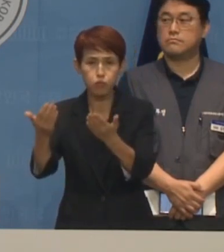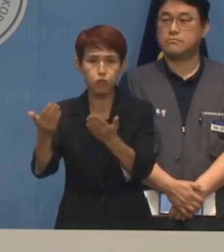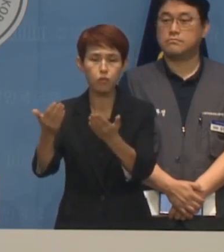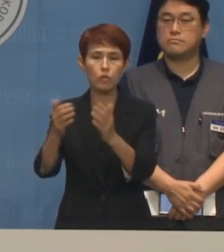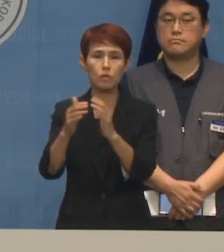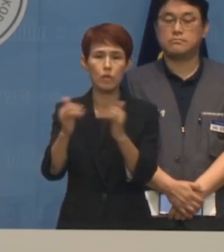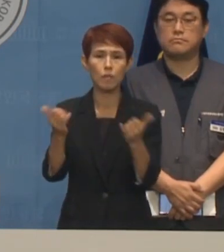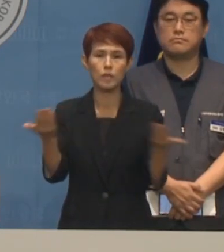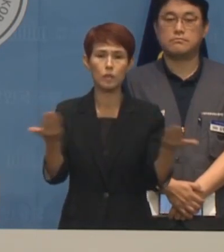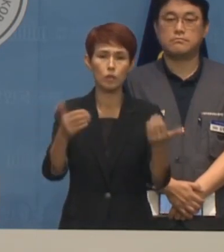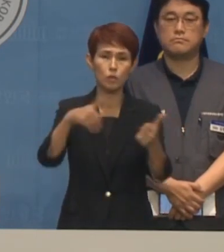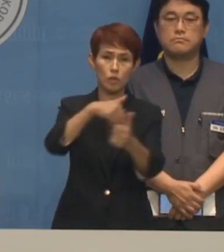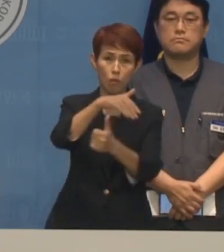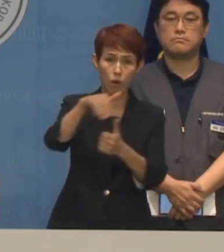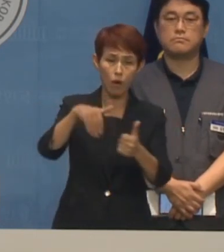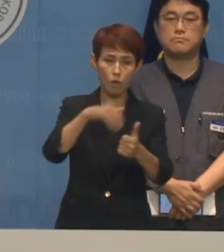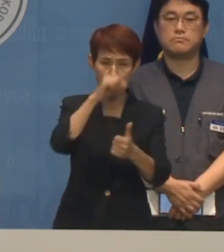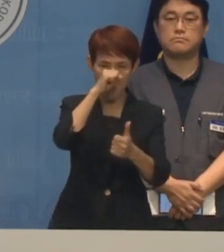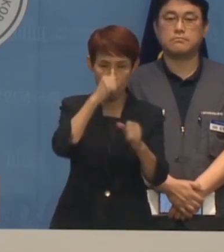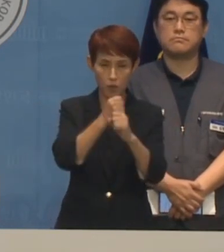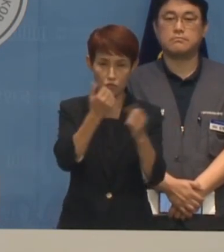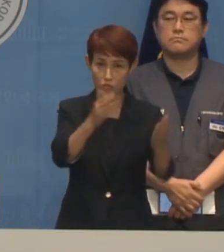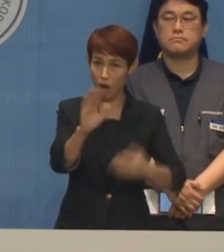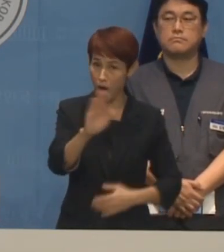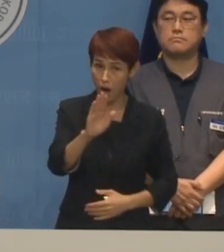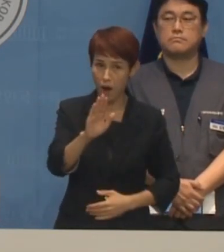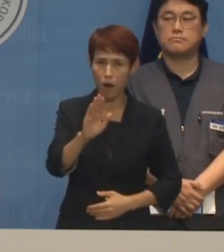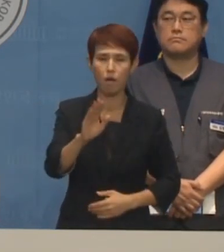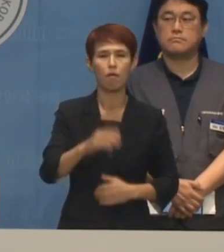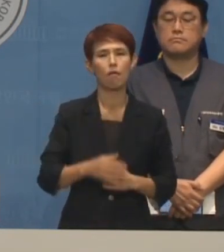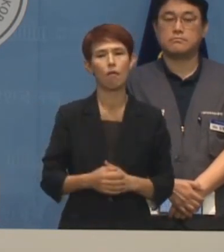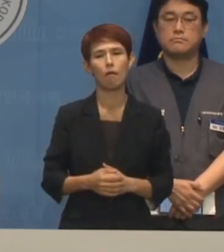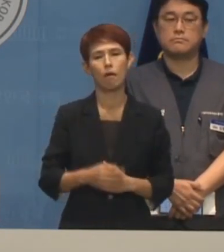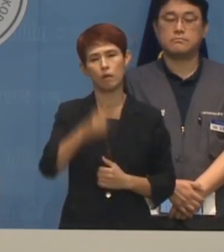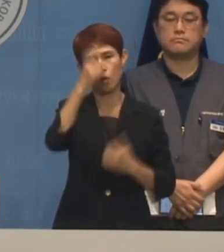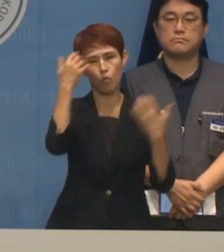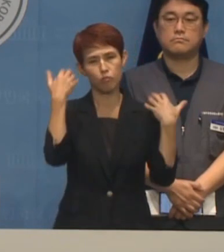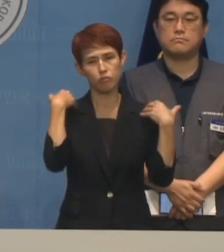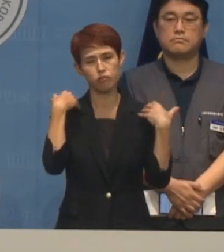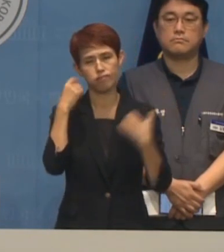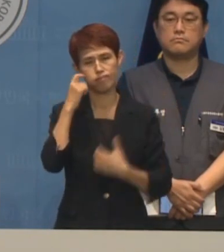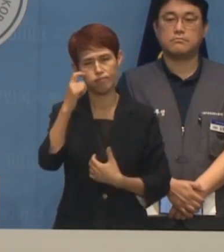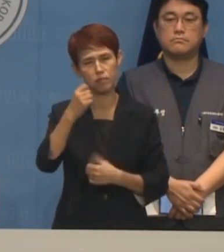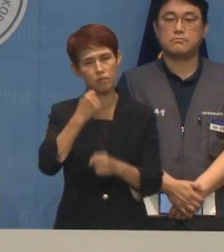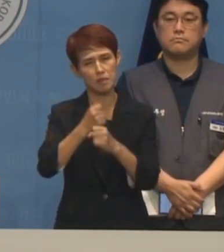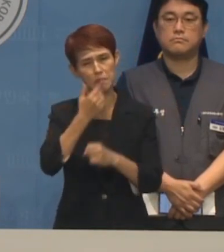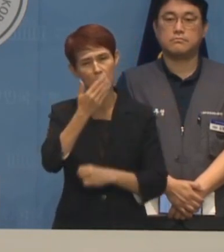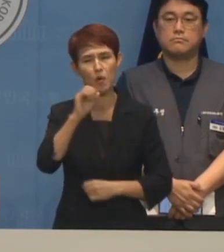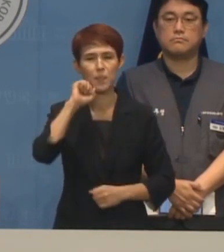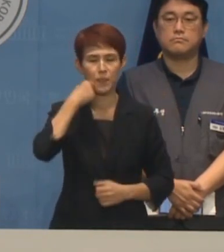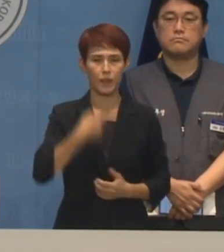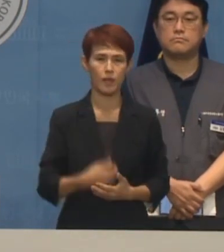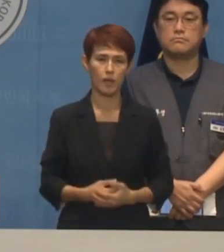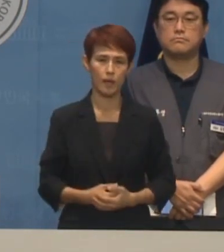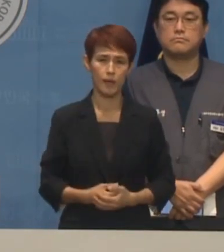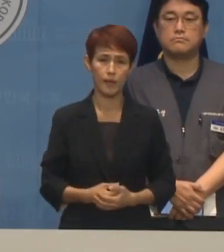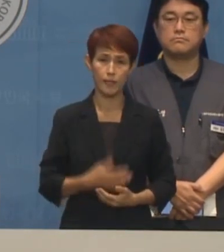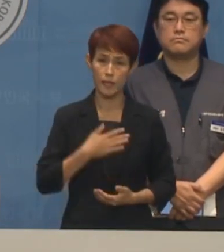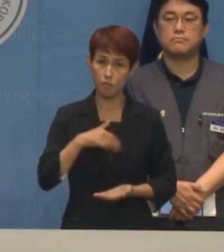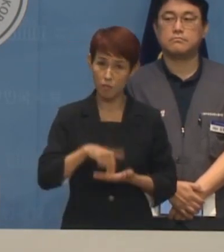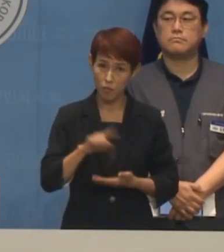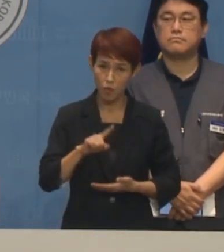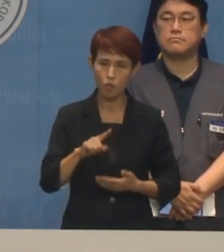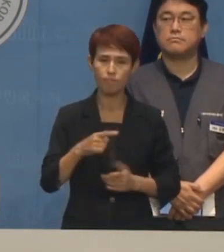요건을 극적으로 높이지 않는다면 국가의 유지조차 어려울 것으로 점쳐지고 있습니다. 저는